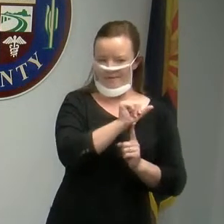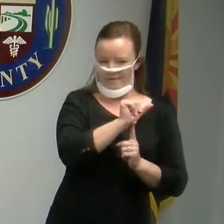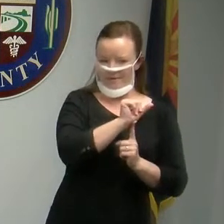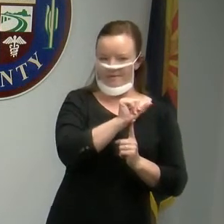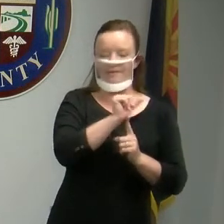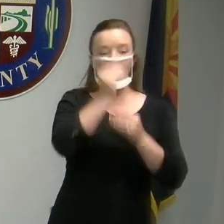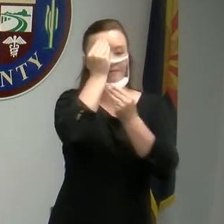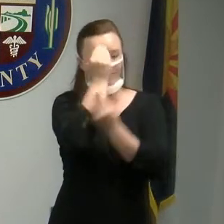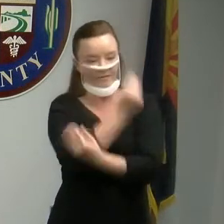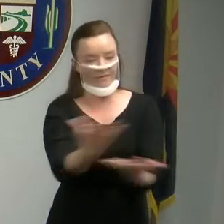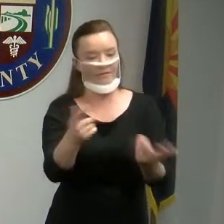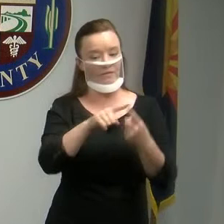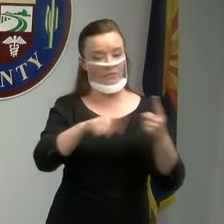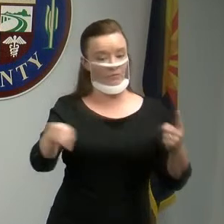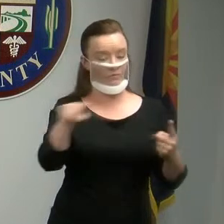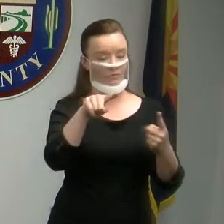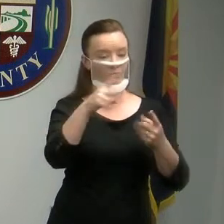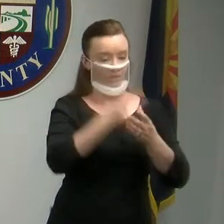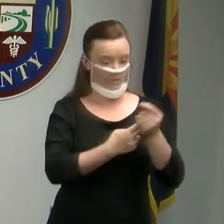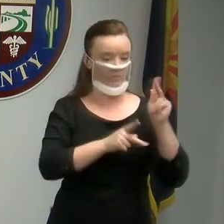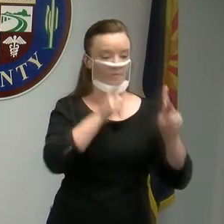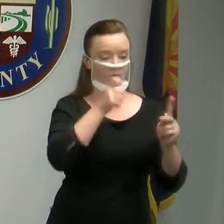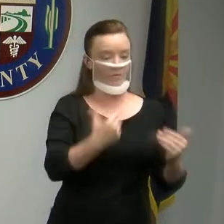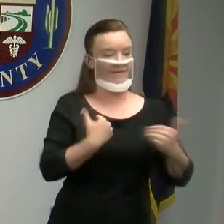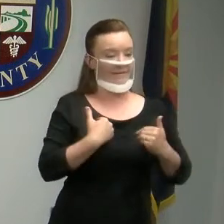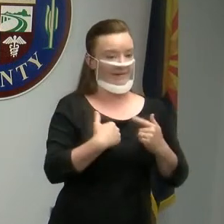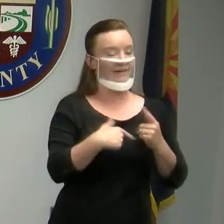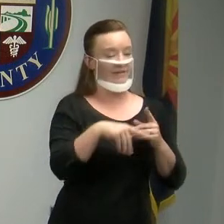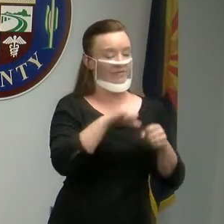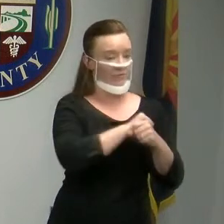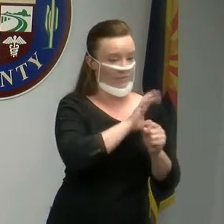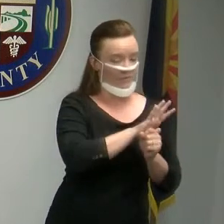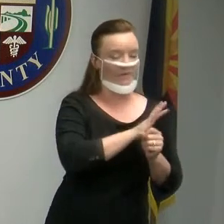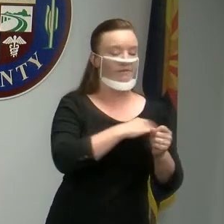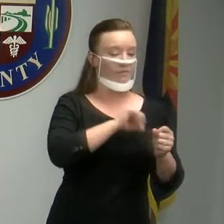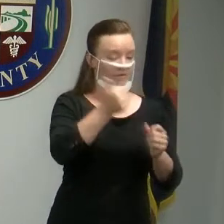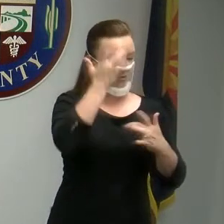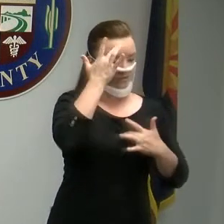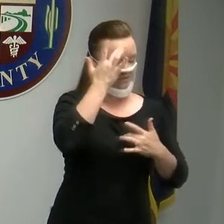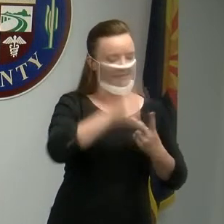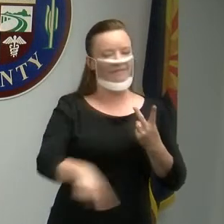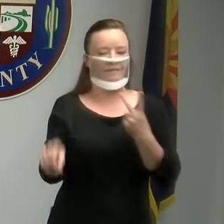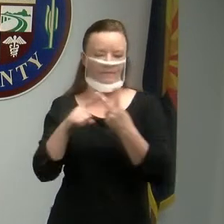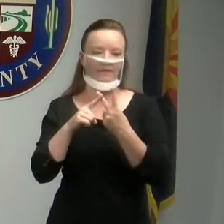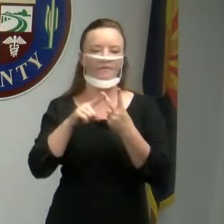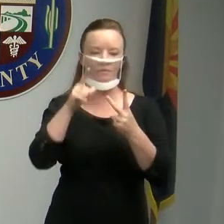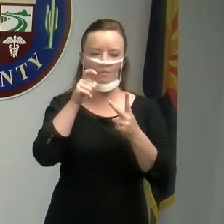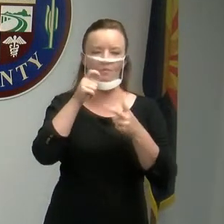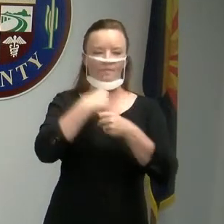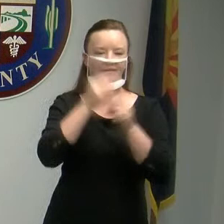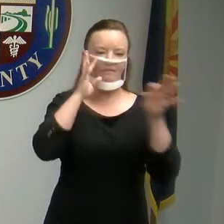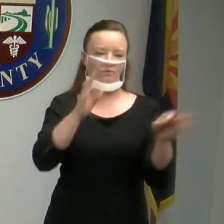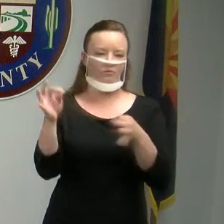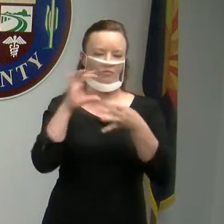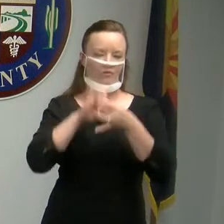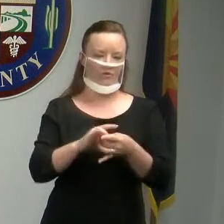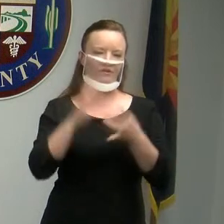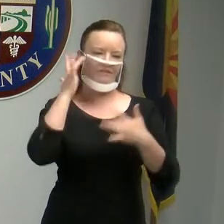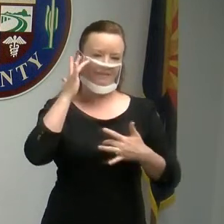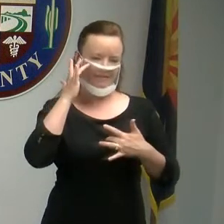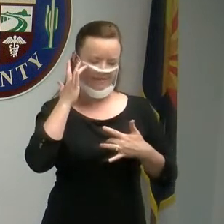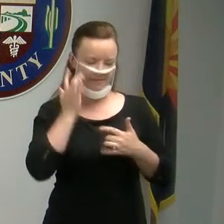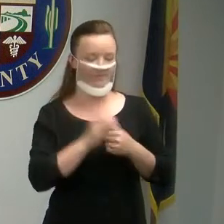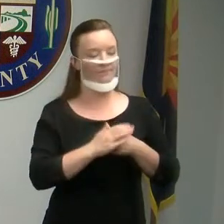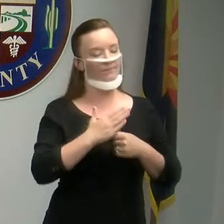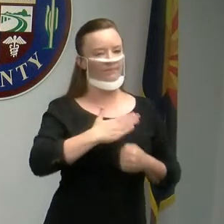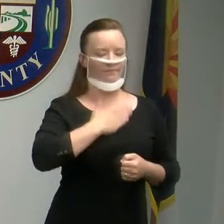diseases and decision makers. I'm proud to say that we have an amazing team of experienced experts that are providing